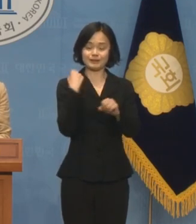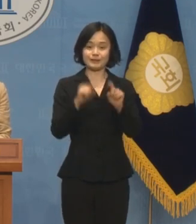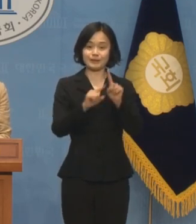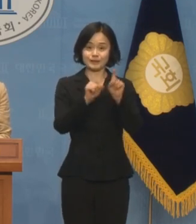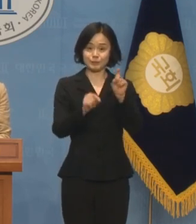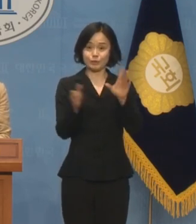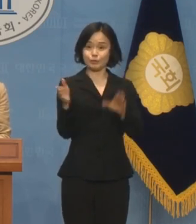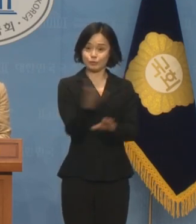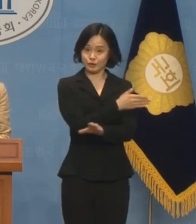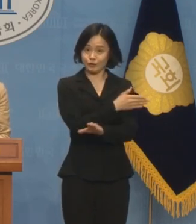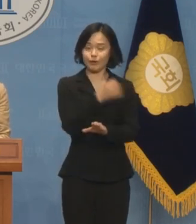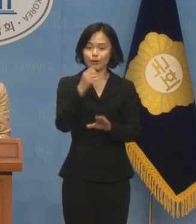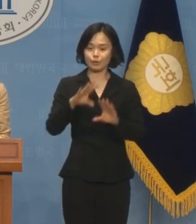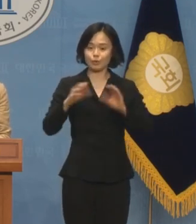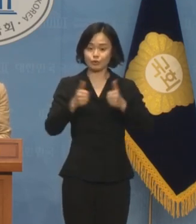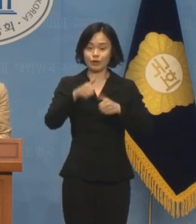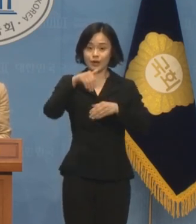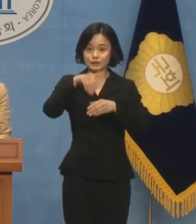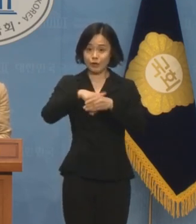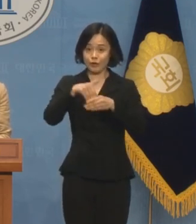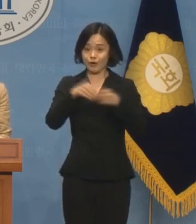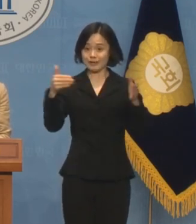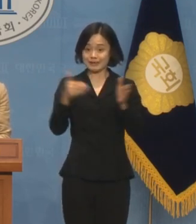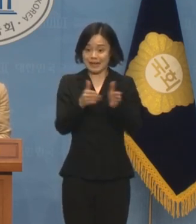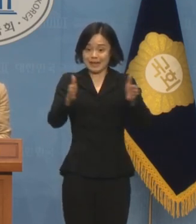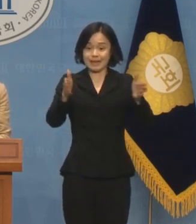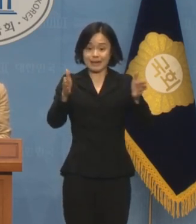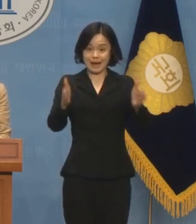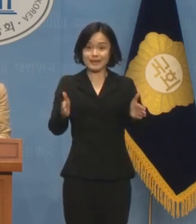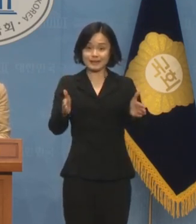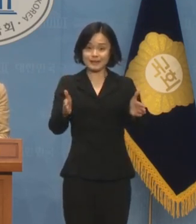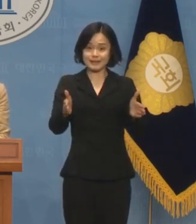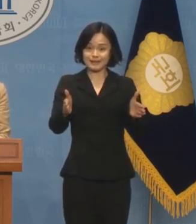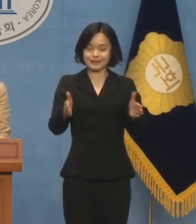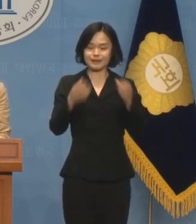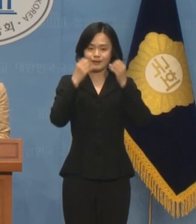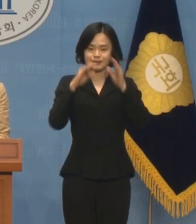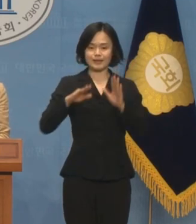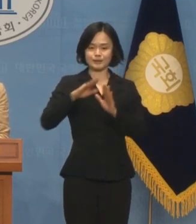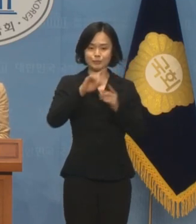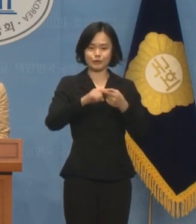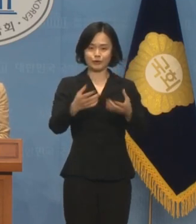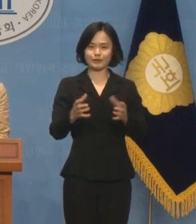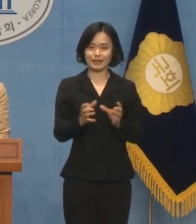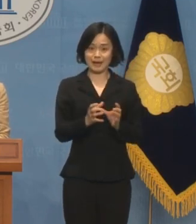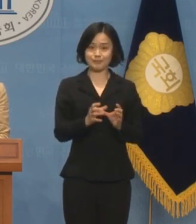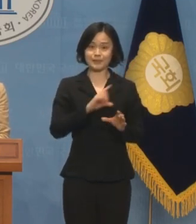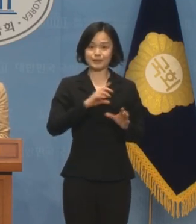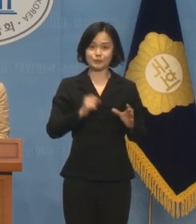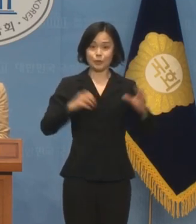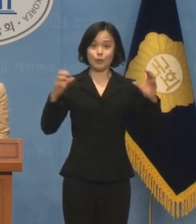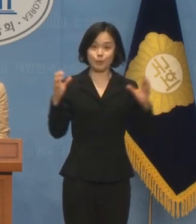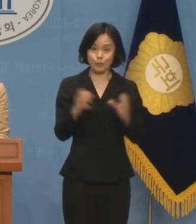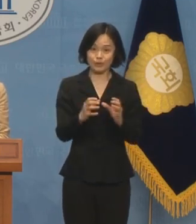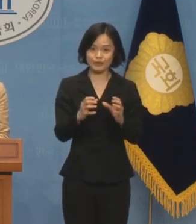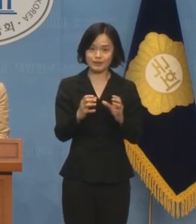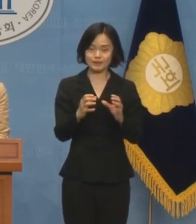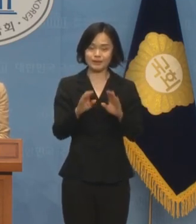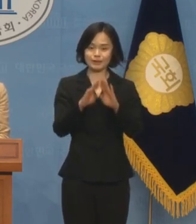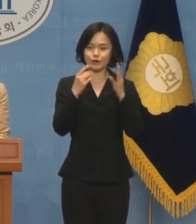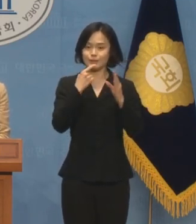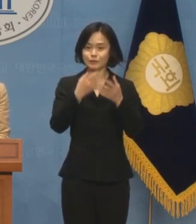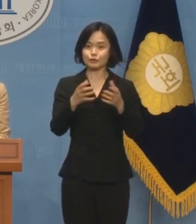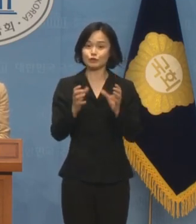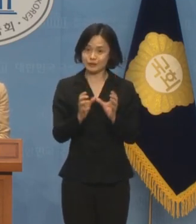마무리될 때까지 기본소득당 진보 연합의 이름으로 모인 민주당 당 그리고